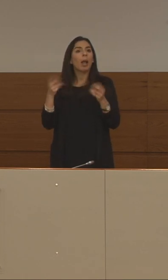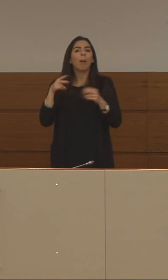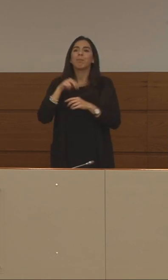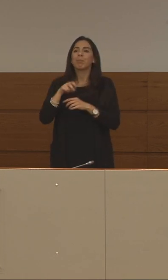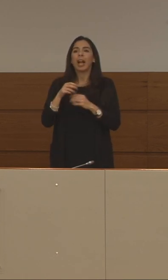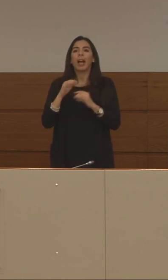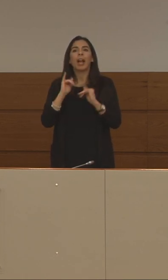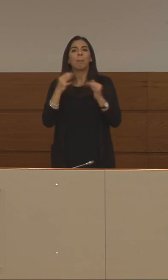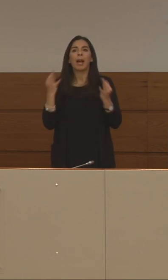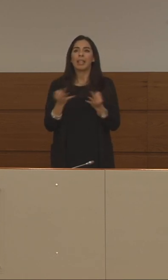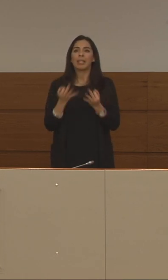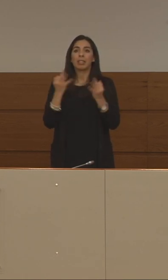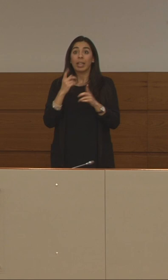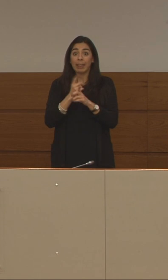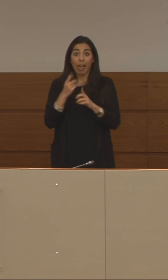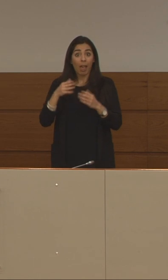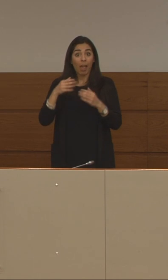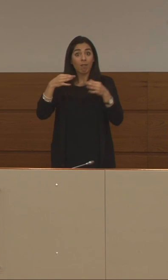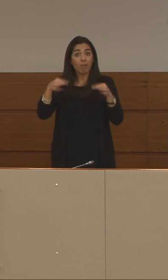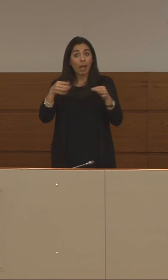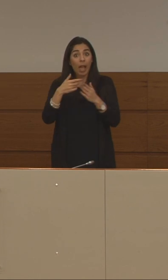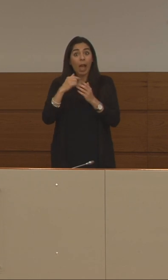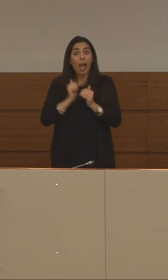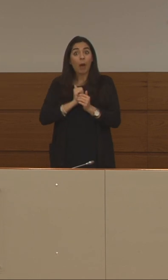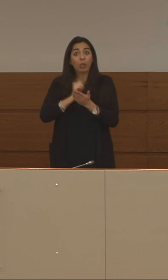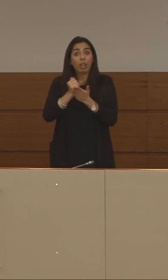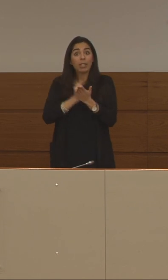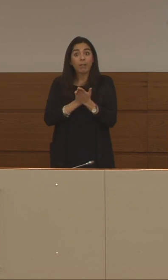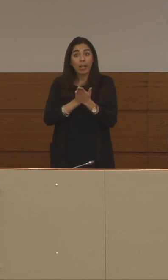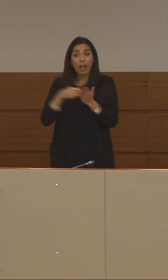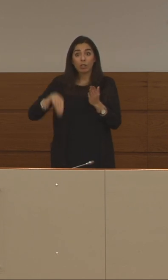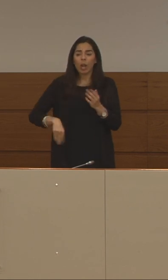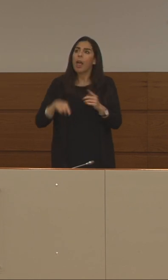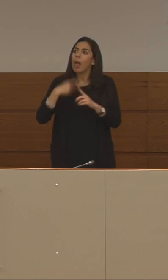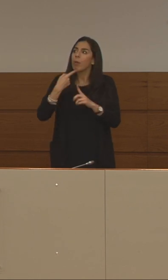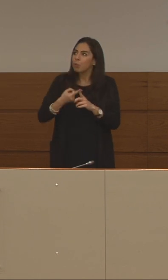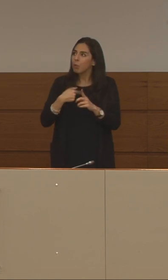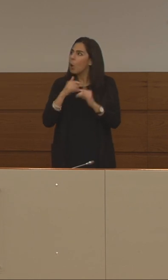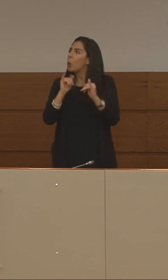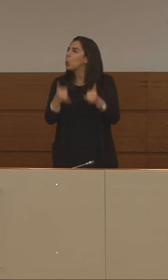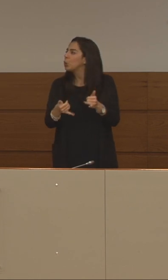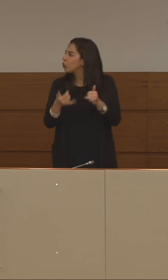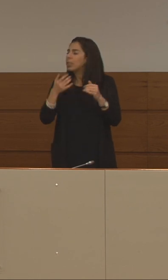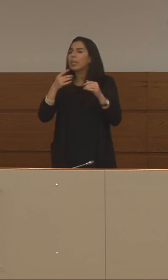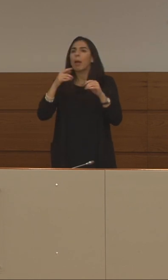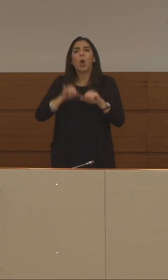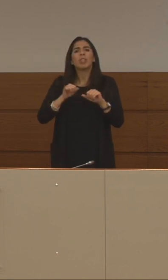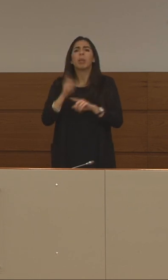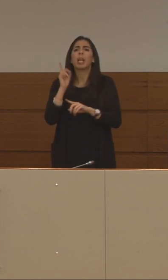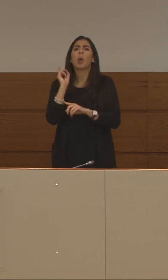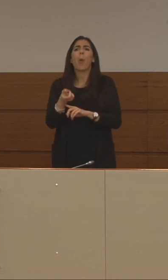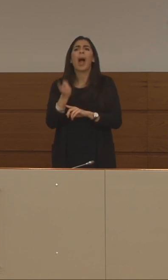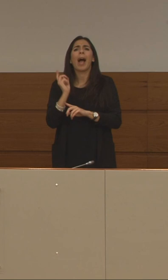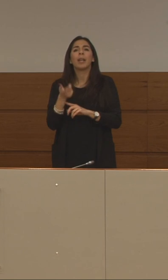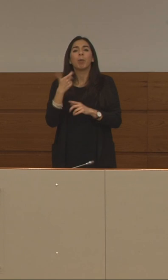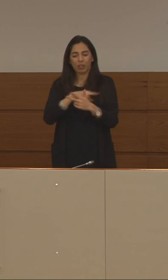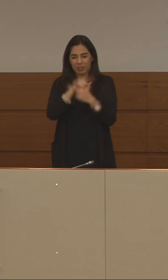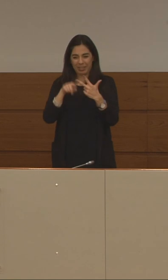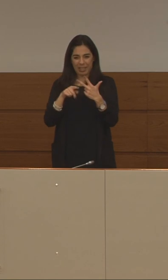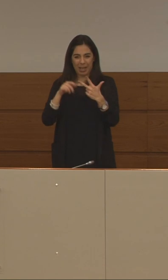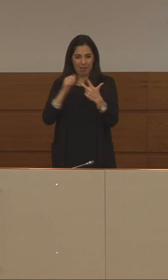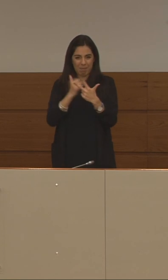autocertificazione e quali sono poi queste uscite consentite perché su questo c'è un po di confusione di sono tra i tre casi principali